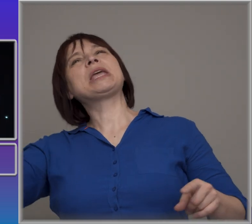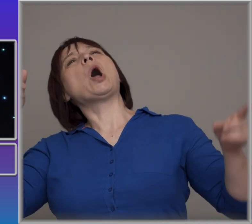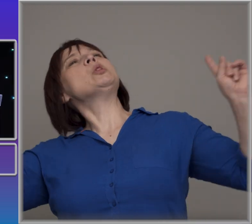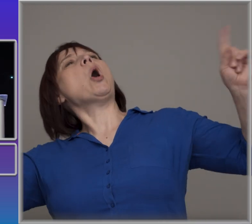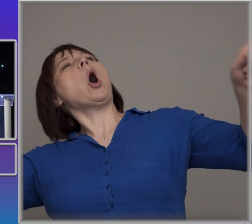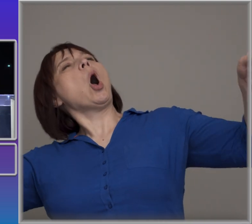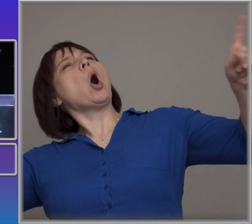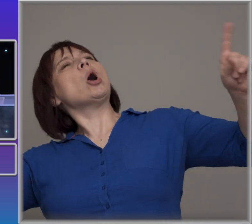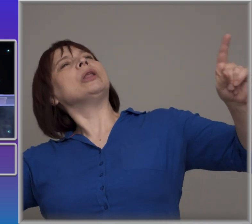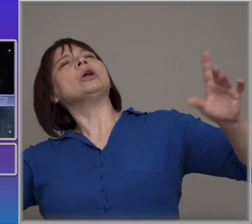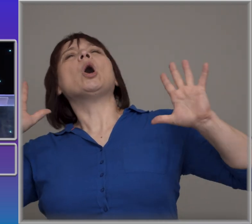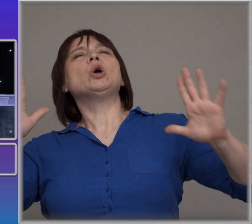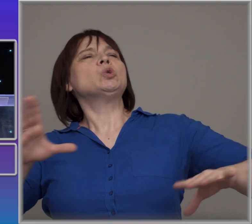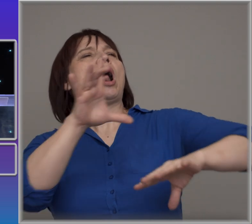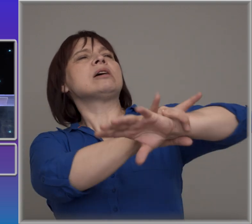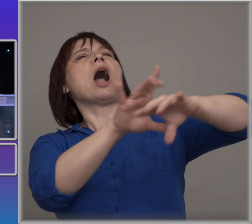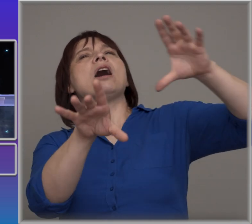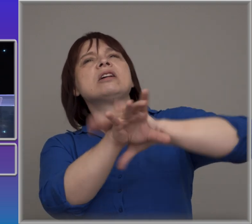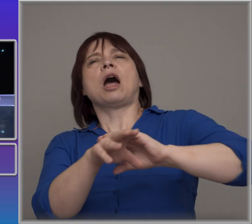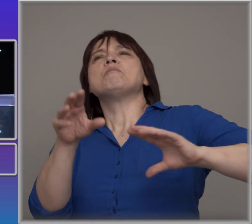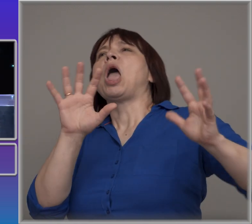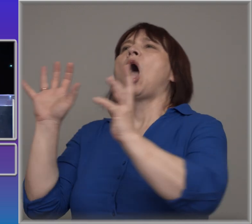приходит в этот мир, и Он приходит в этот мир,